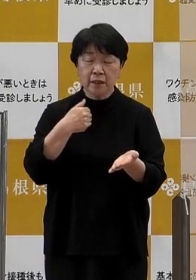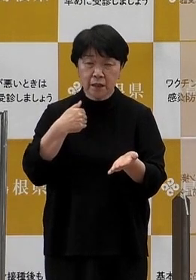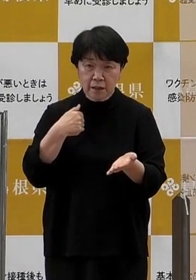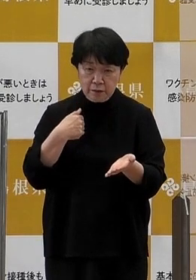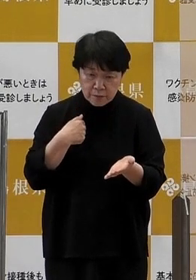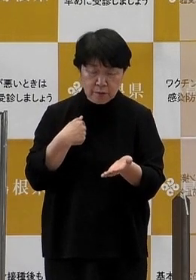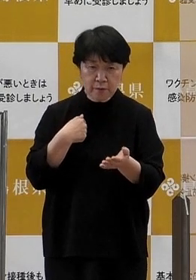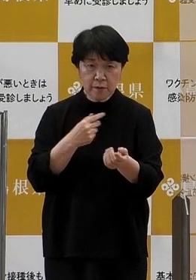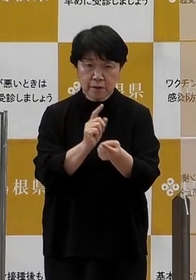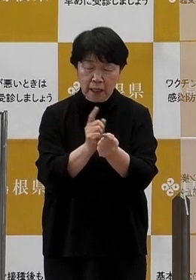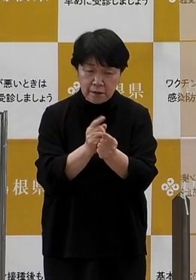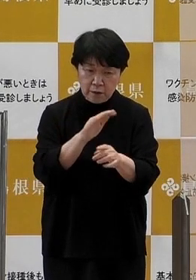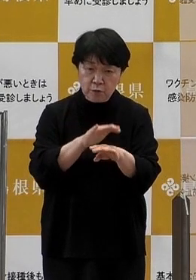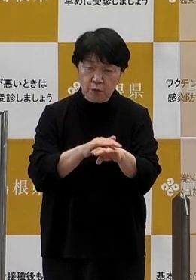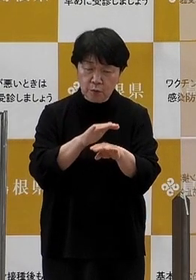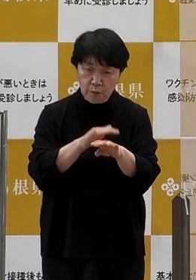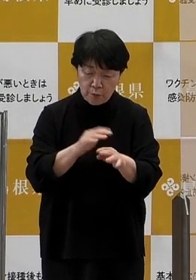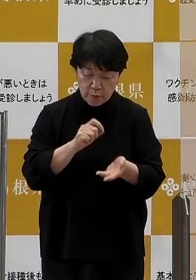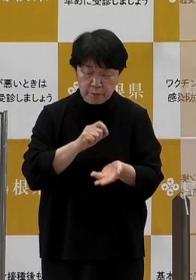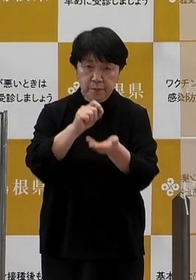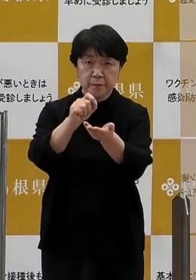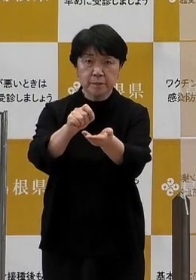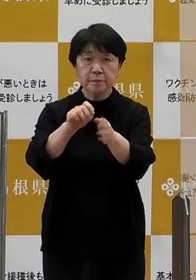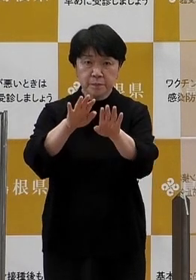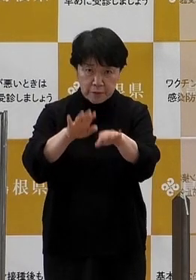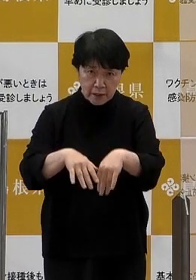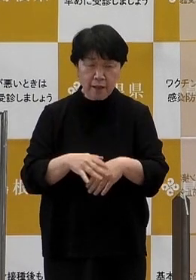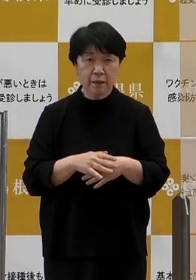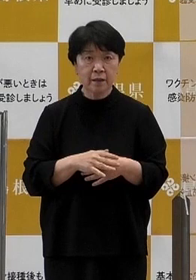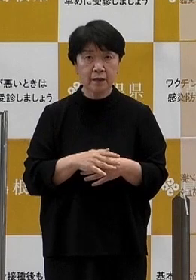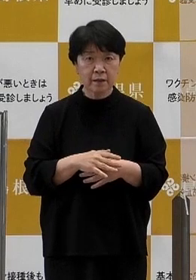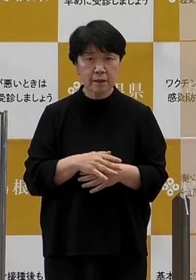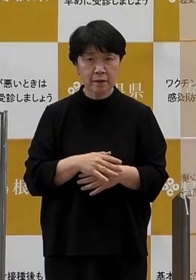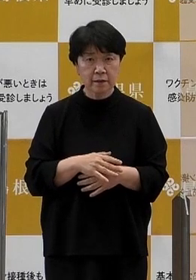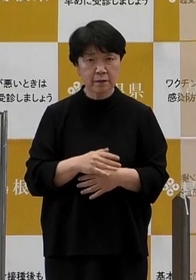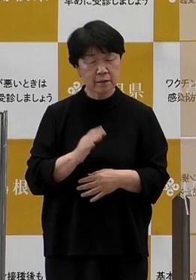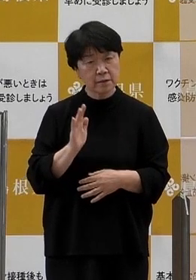対策、できる分析は最大にいたしておりますけれども、残念ながら